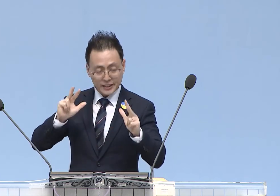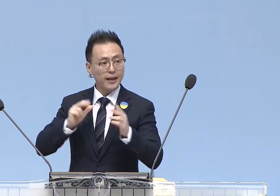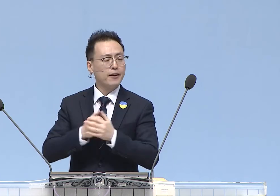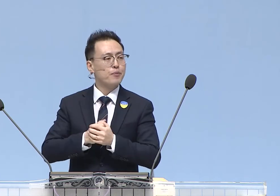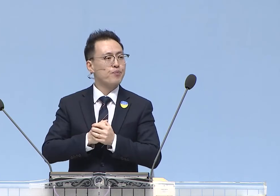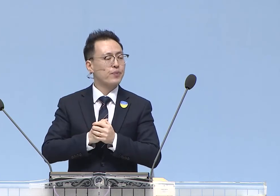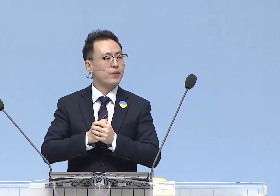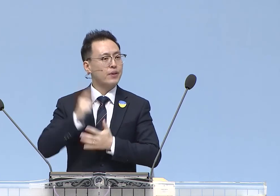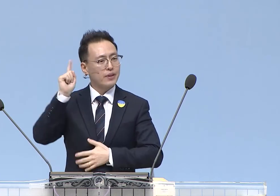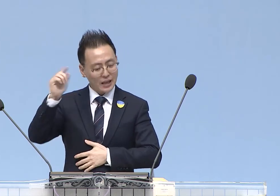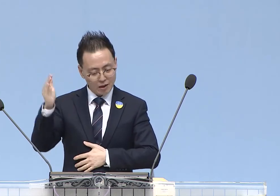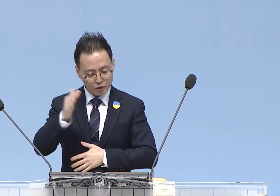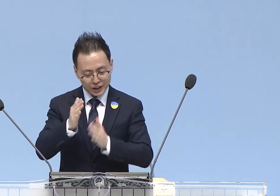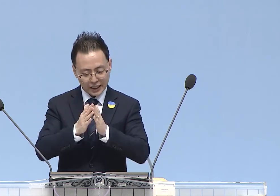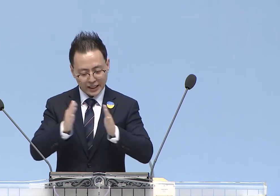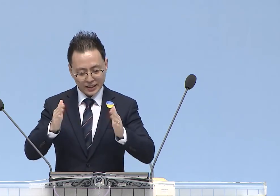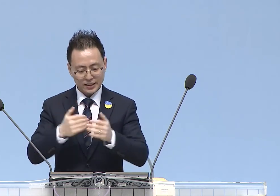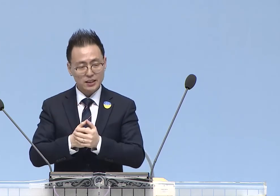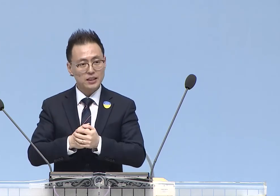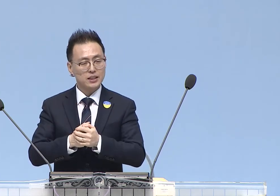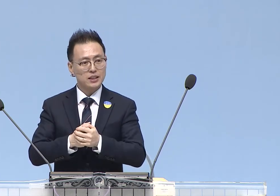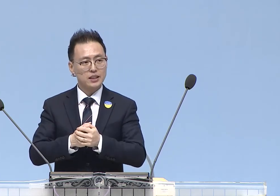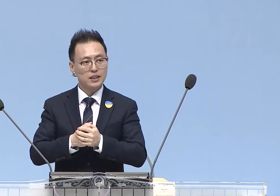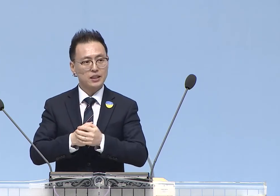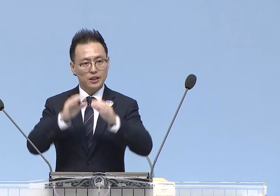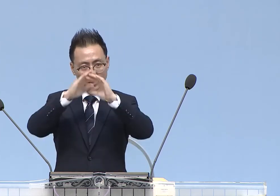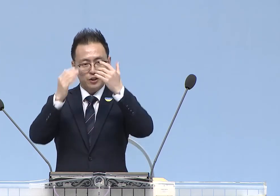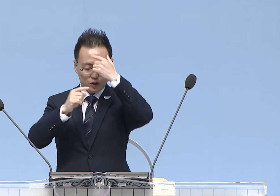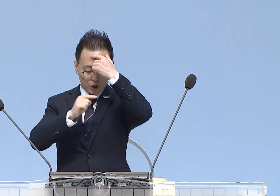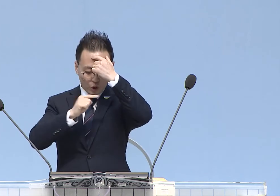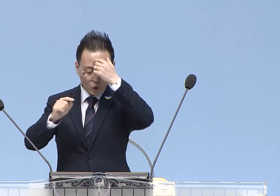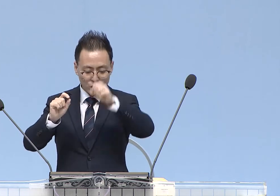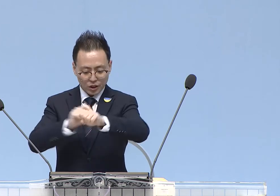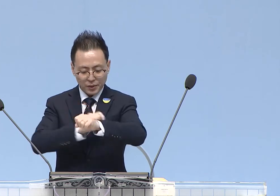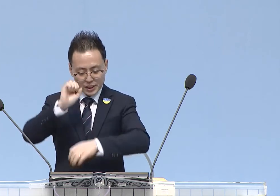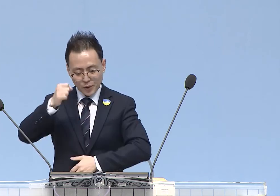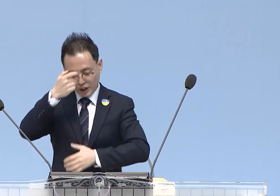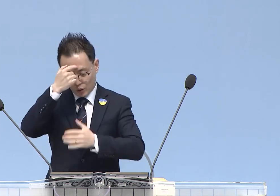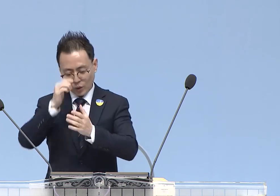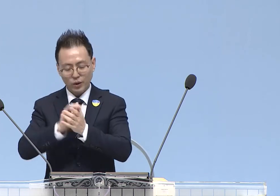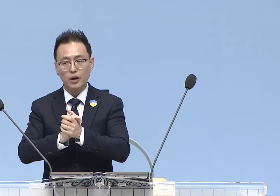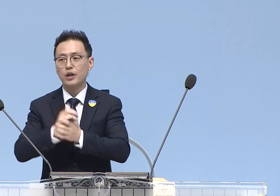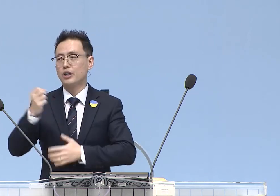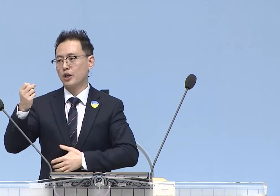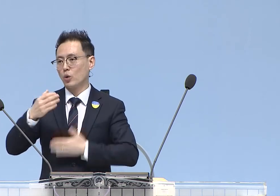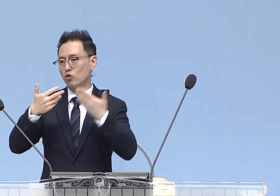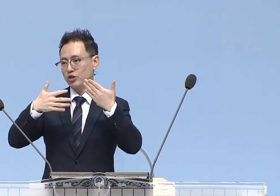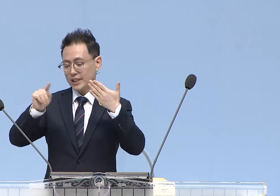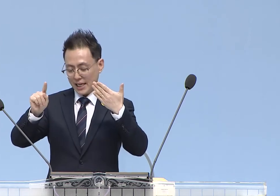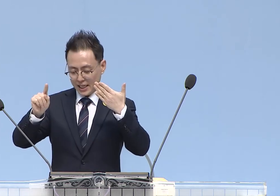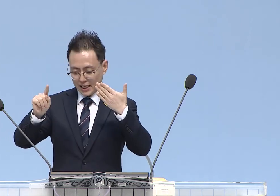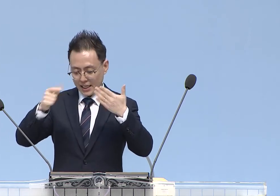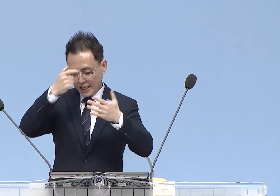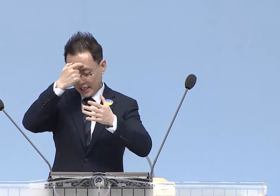이제 내일부터 시작되는 정교후 특별 새벽기도 그리고 9차